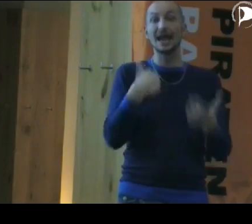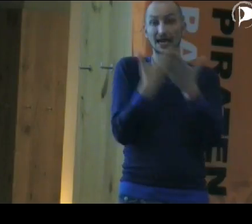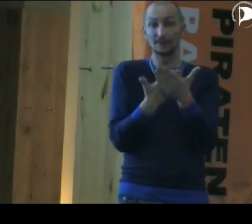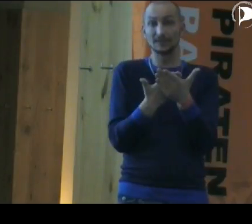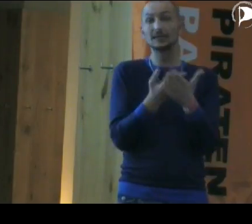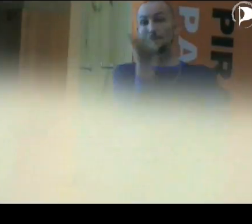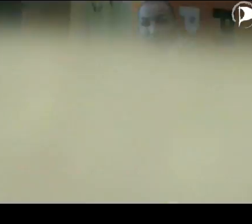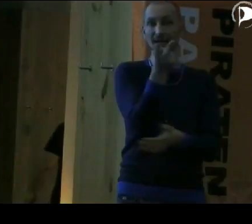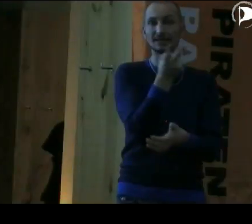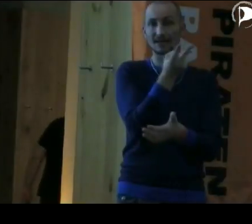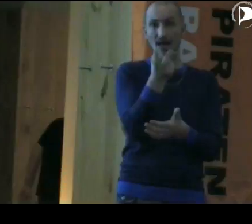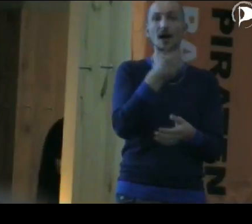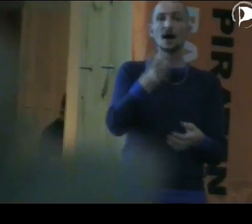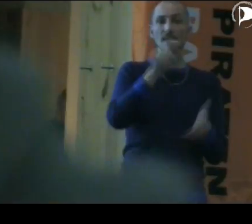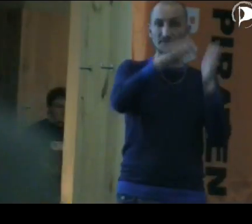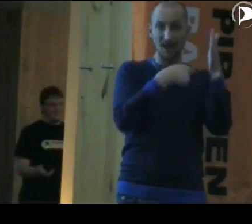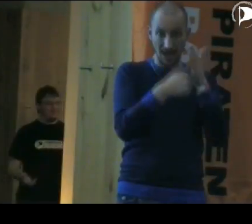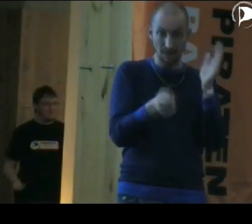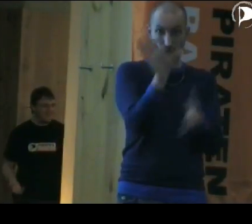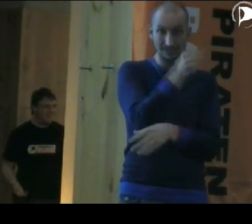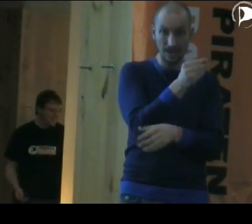wahlen die samen verkündet werden